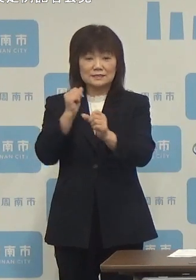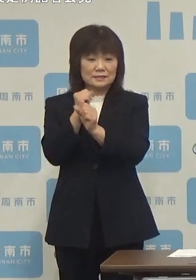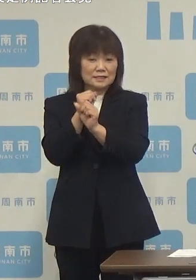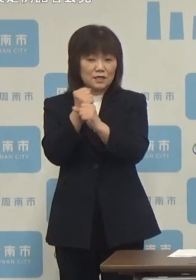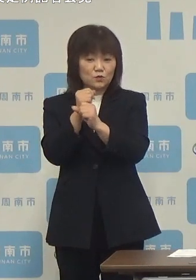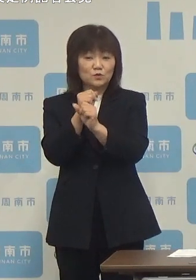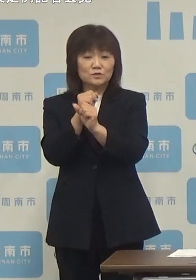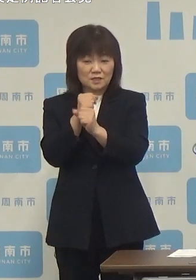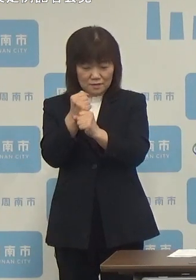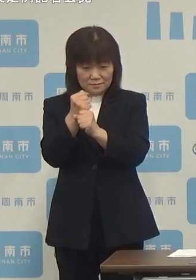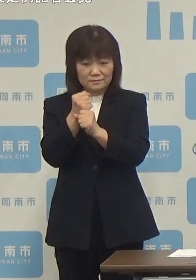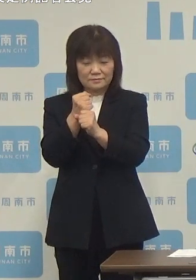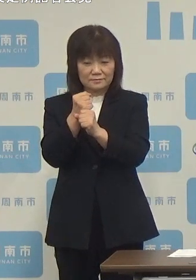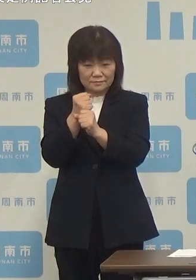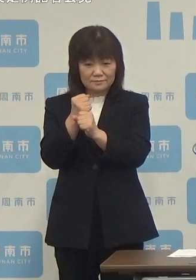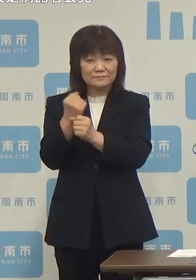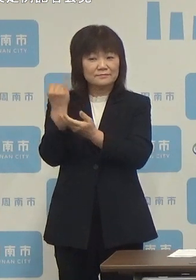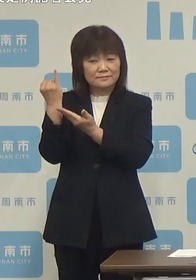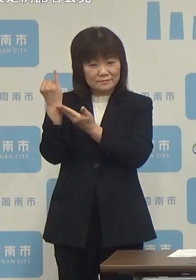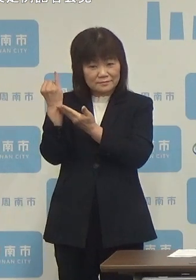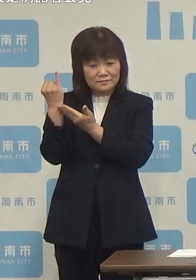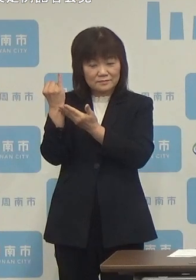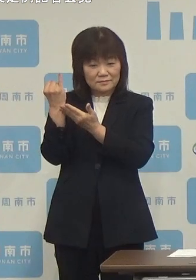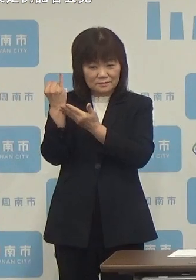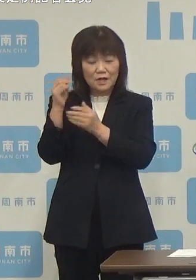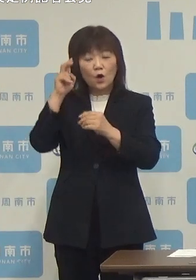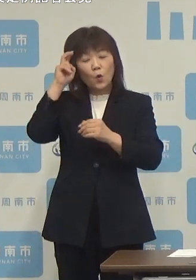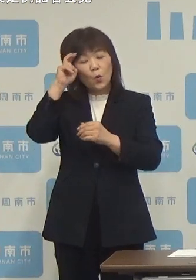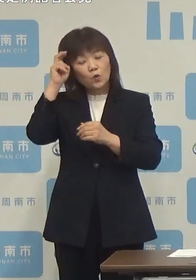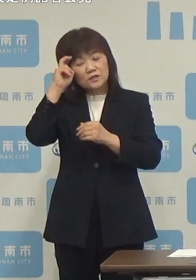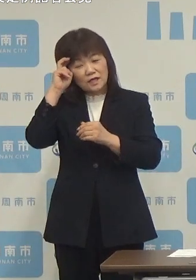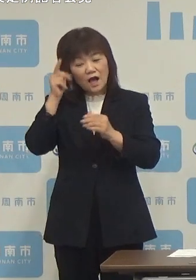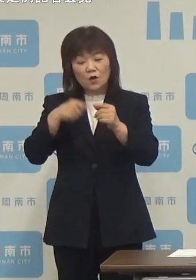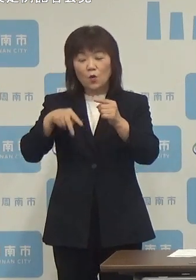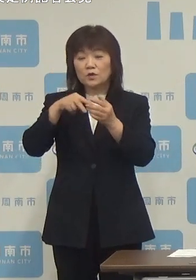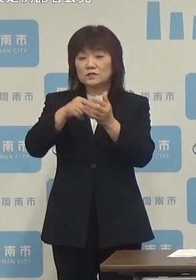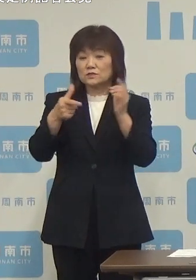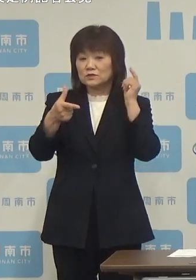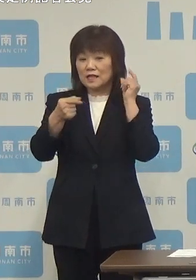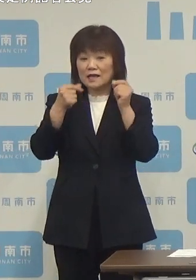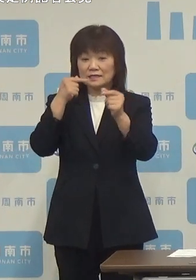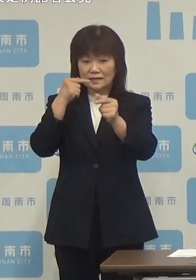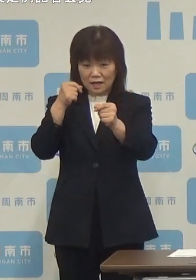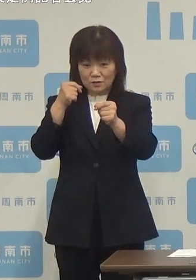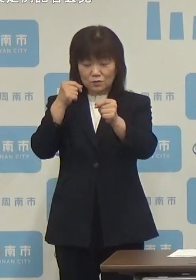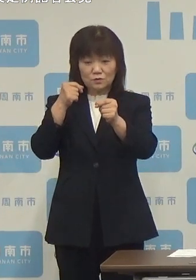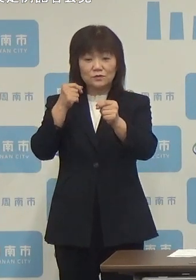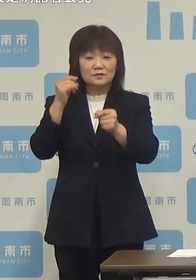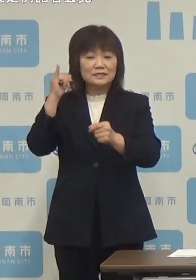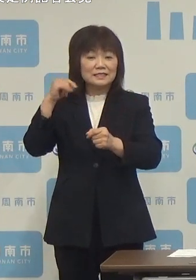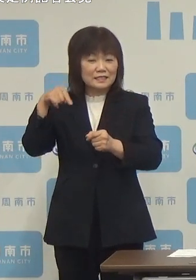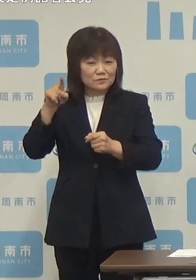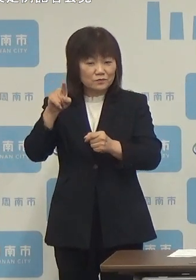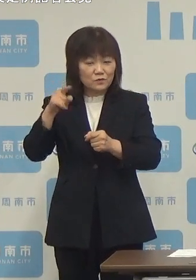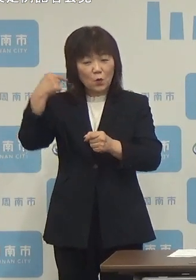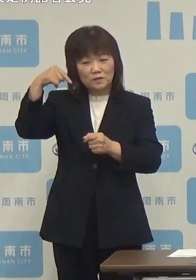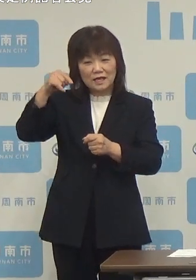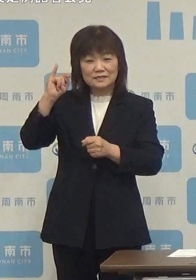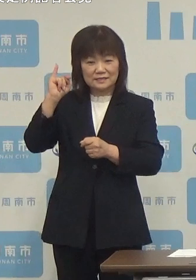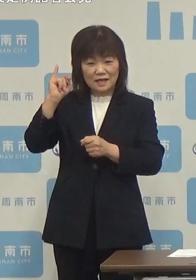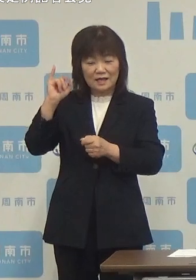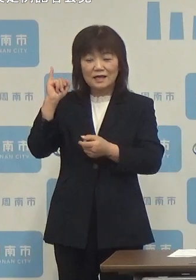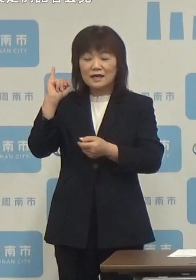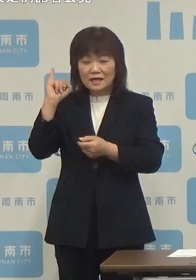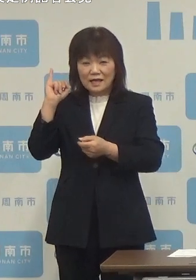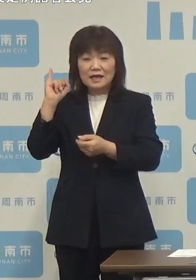しておられる、大阪公立大学現代大学院教授の伊藤